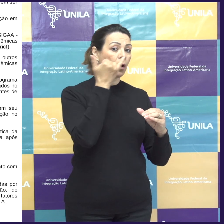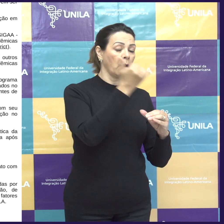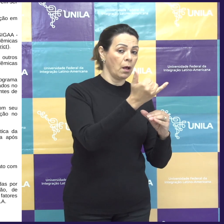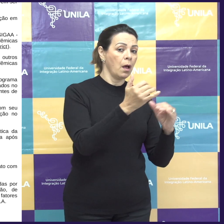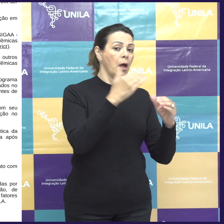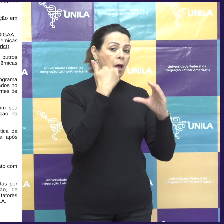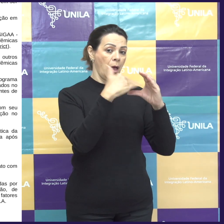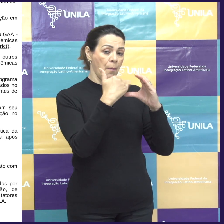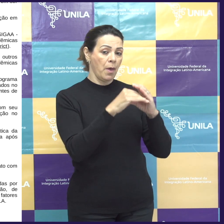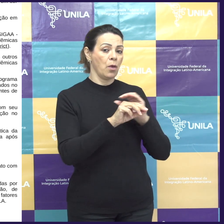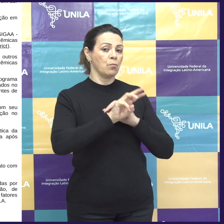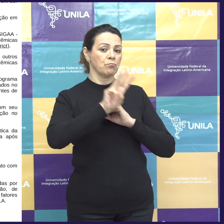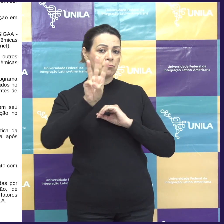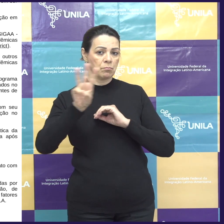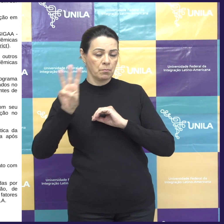e-mail